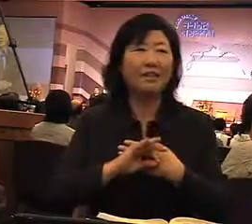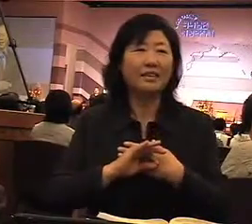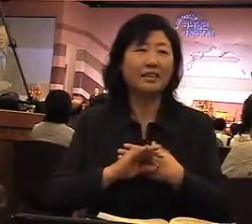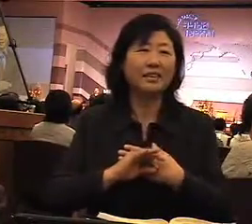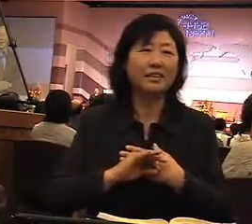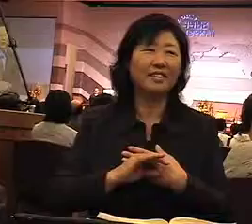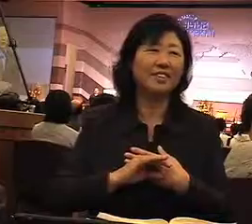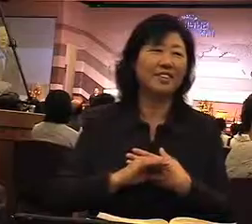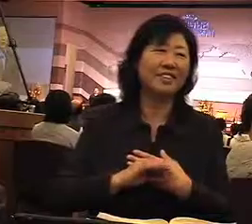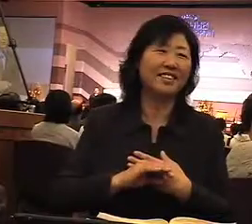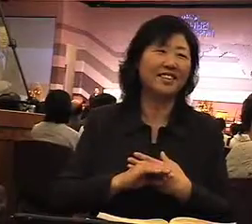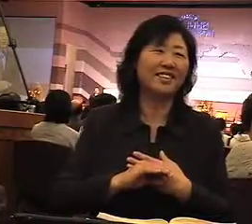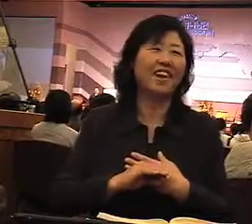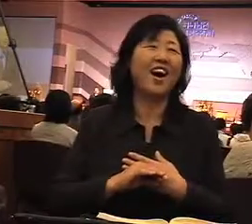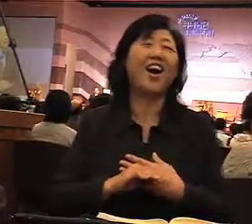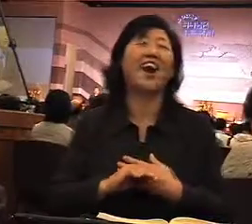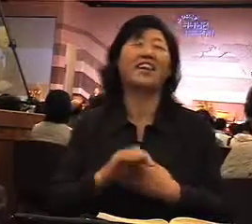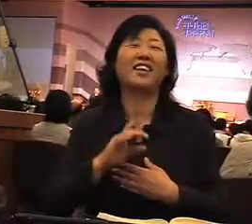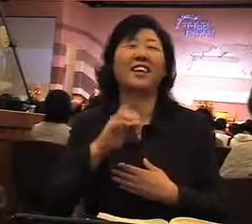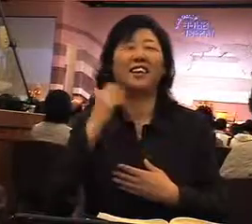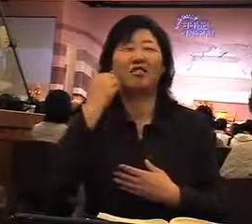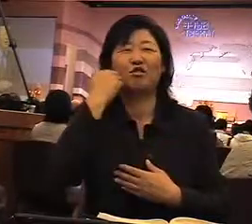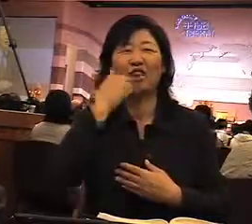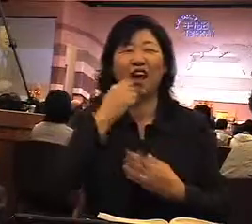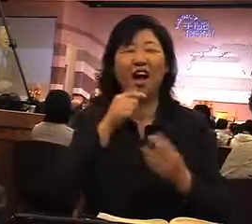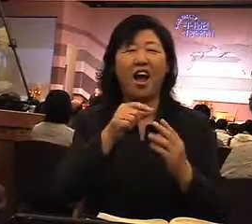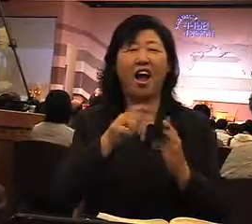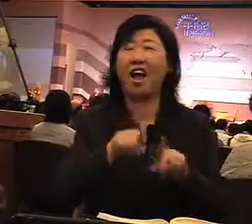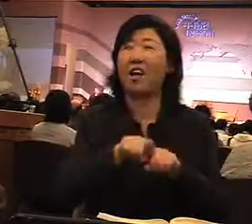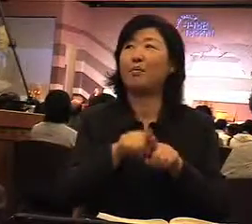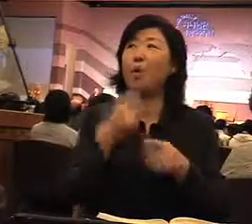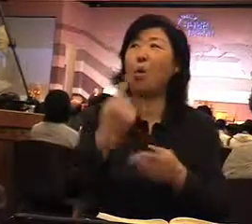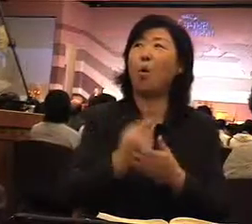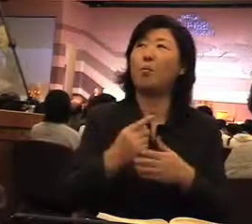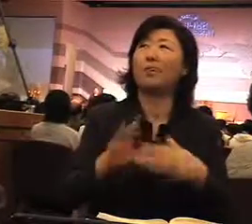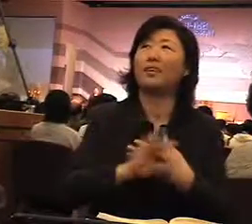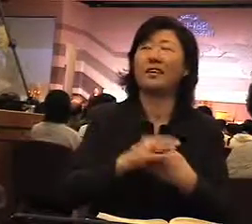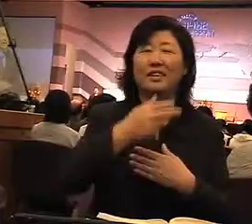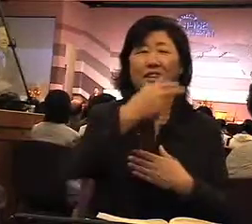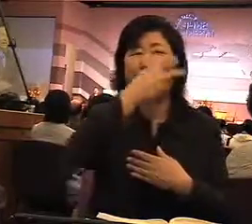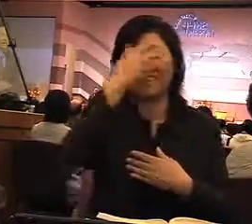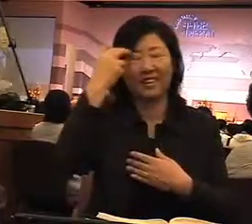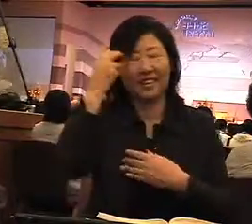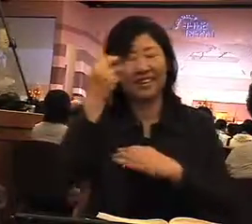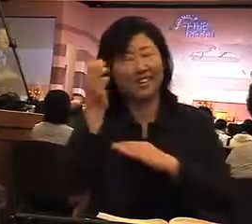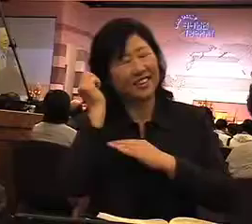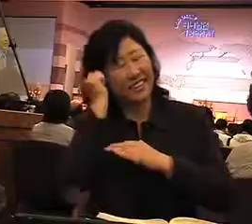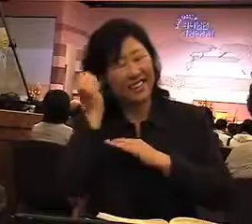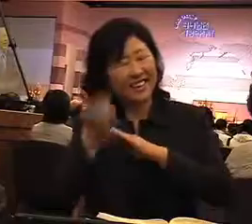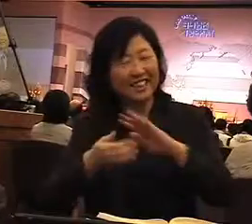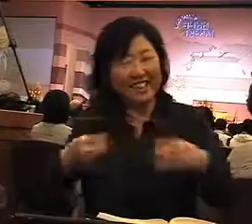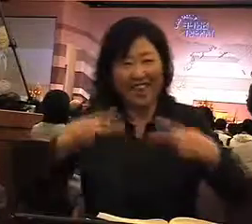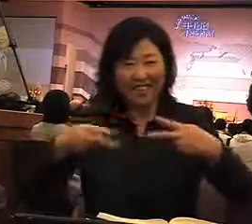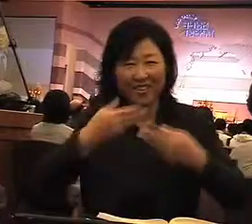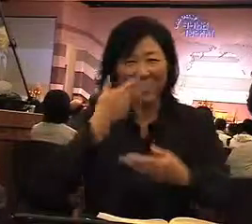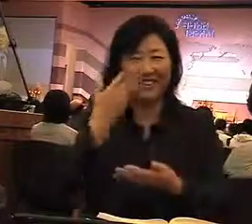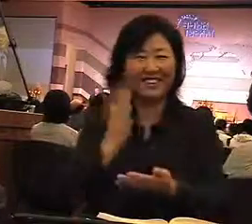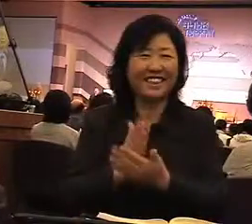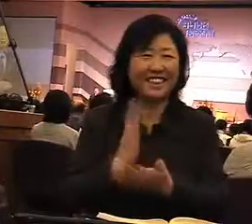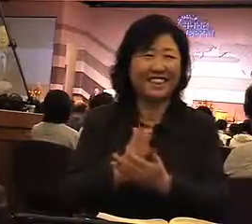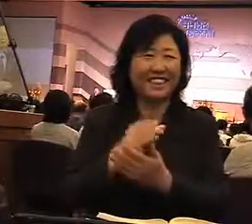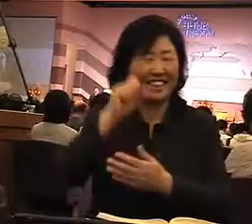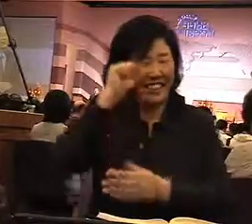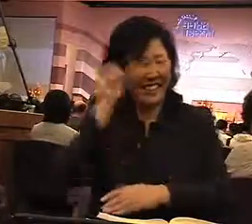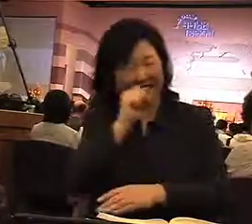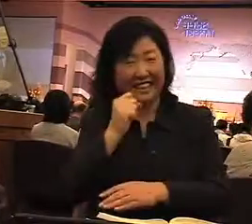주무셔야 합니다. 자녀들과 함께 일찍 주무시고 자기 전에 라면 드시지 마시고 일찍 일어나셔야 되니까